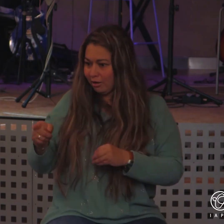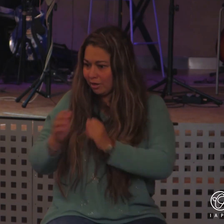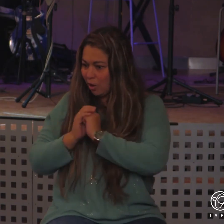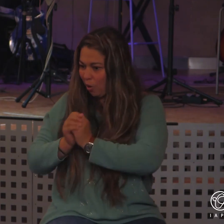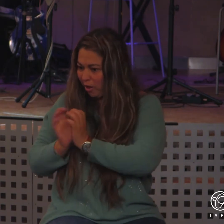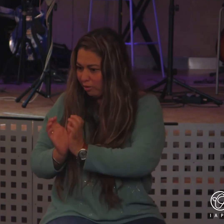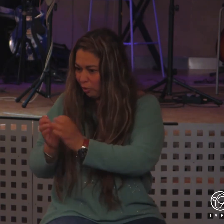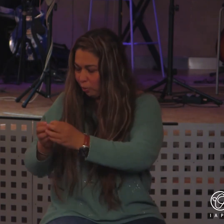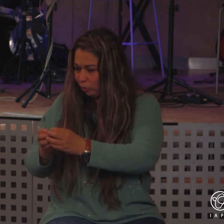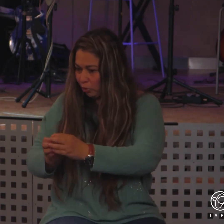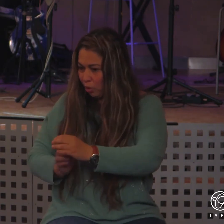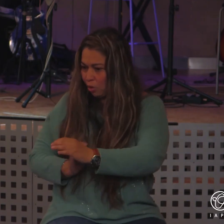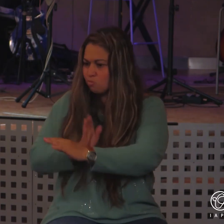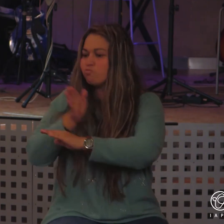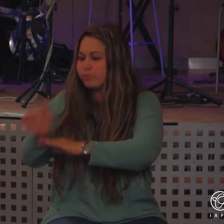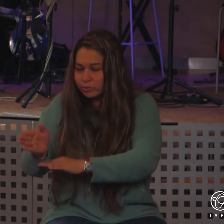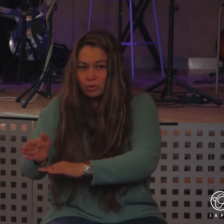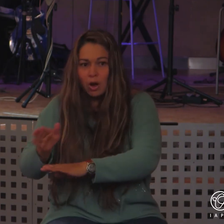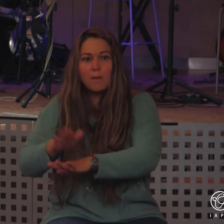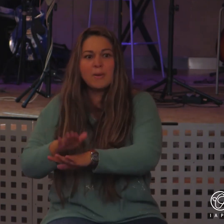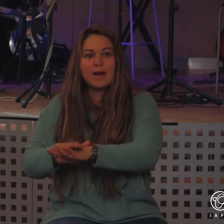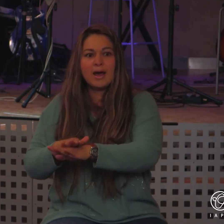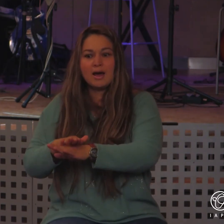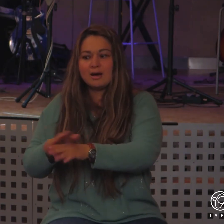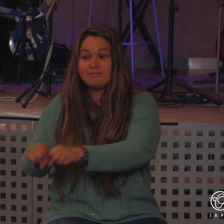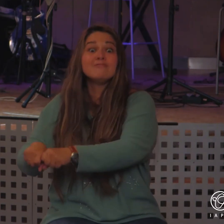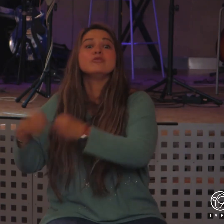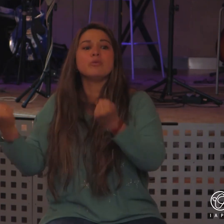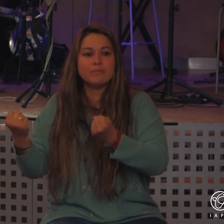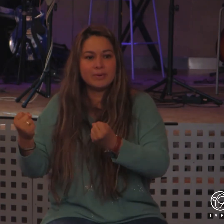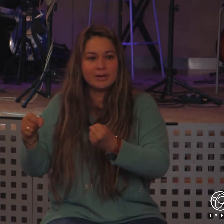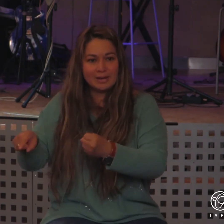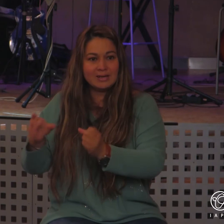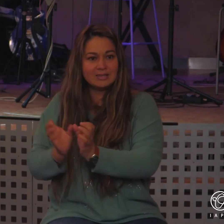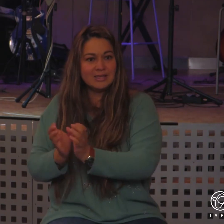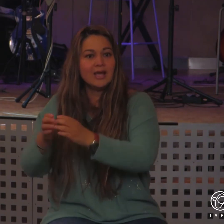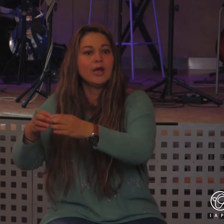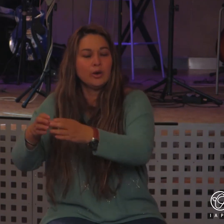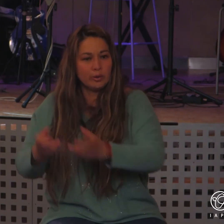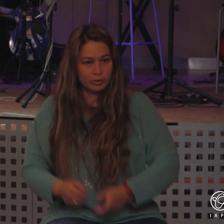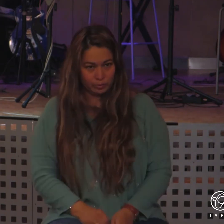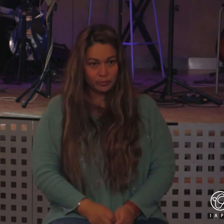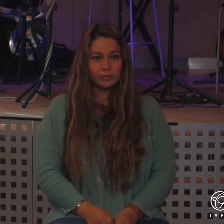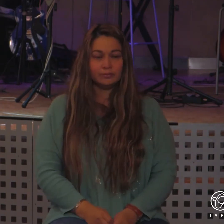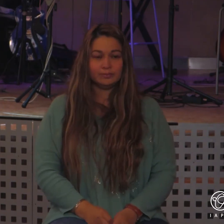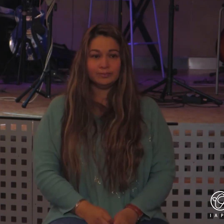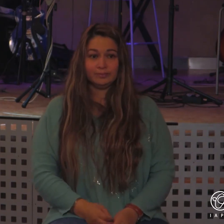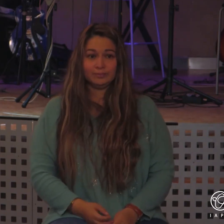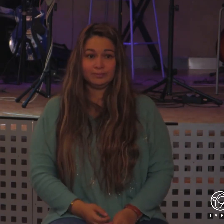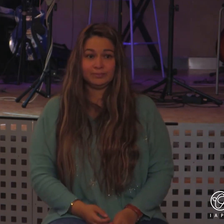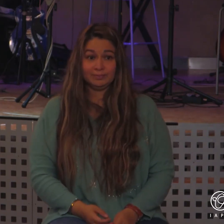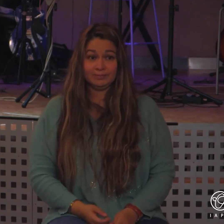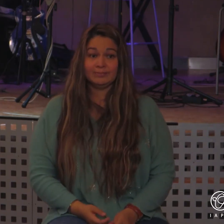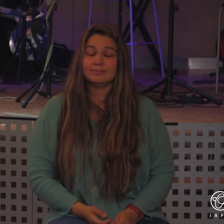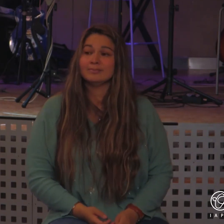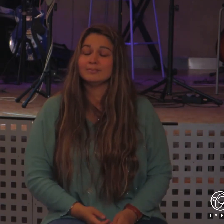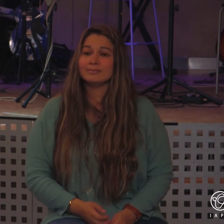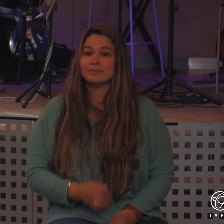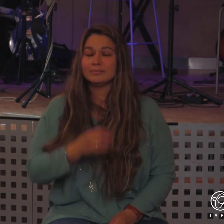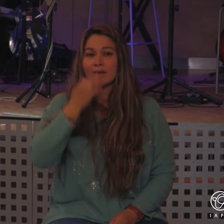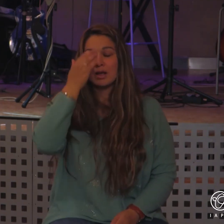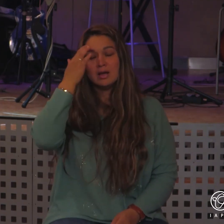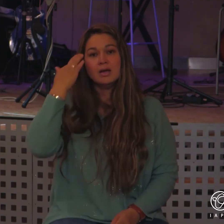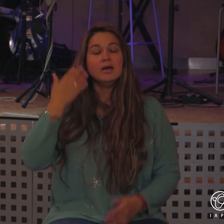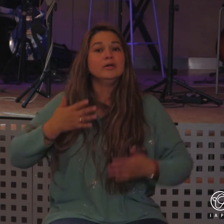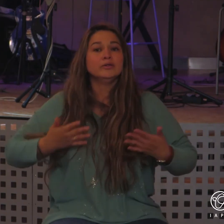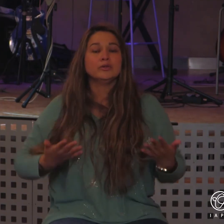veces nos sacan a nosotros de esos espacios también, como hicieron con Israel. Invasores que consiguen a veces hacernos salir